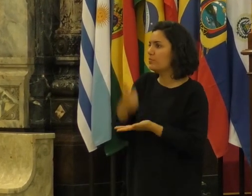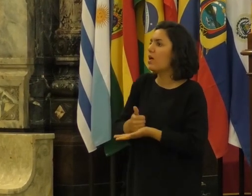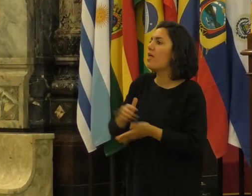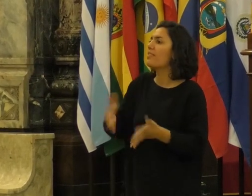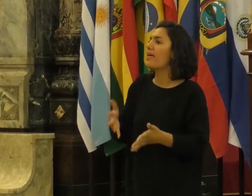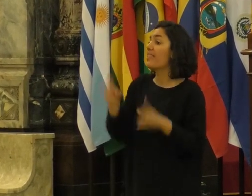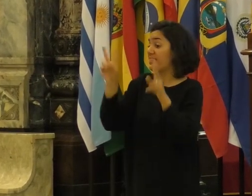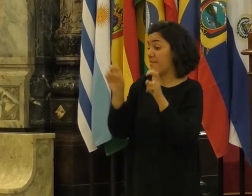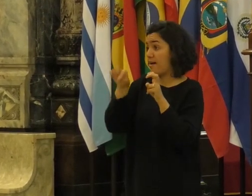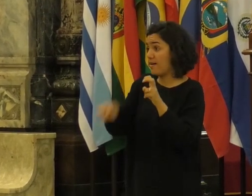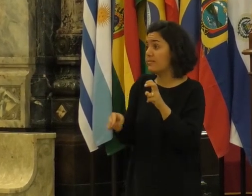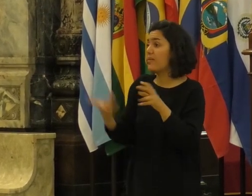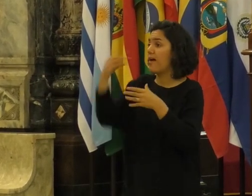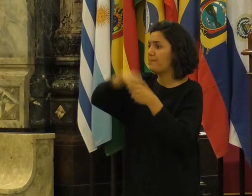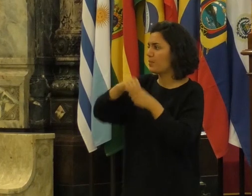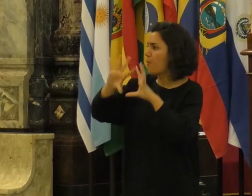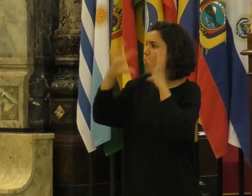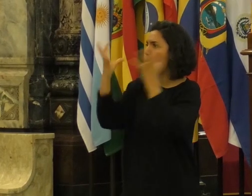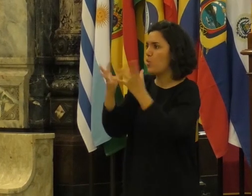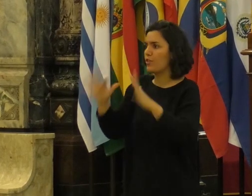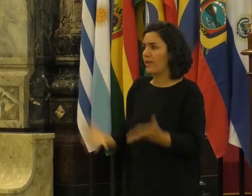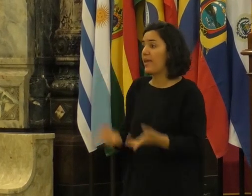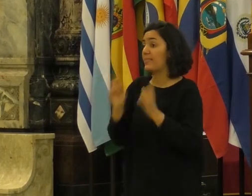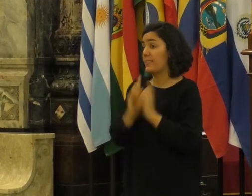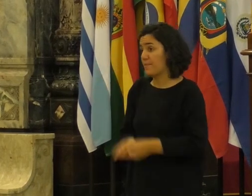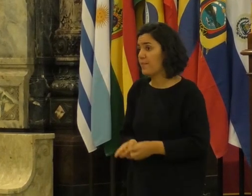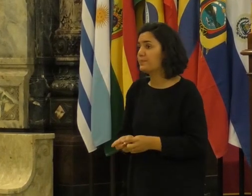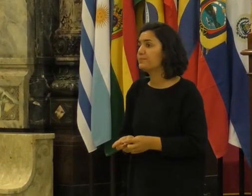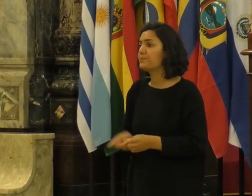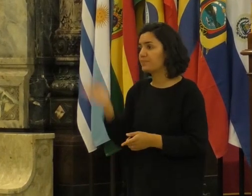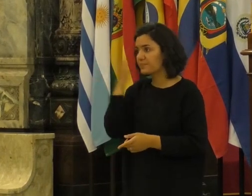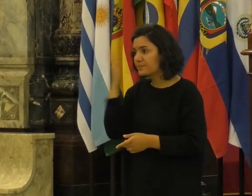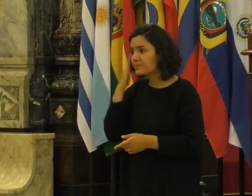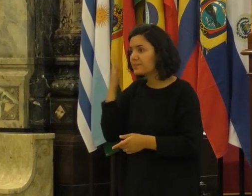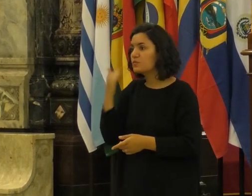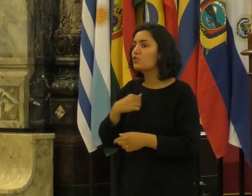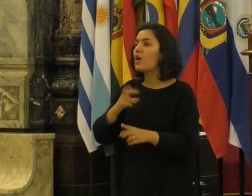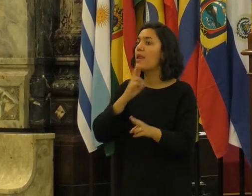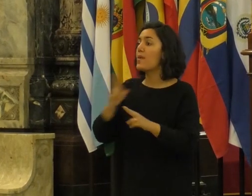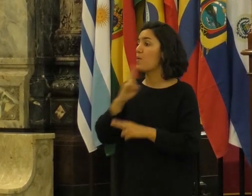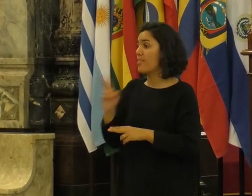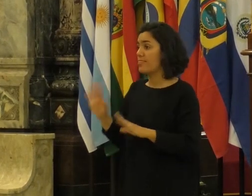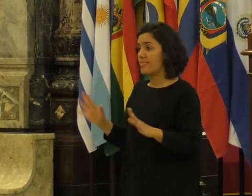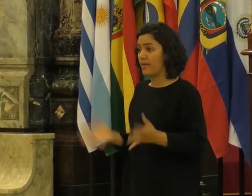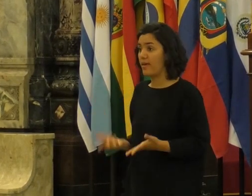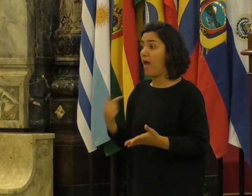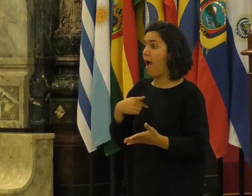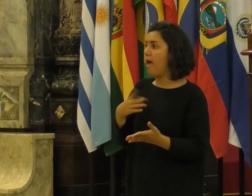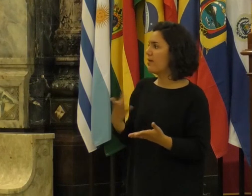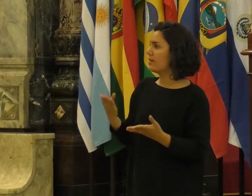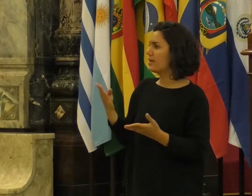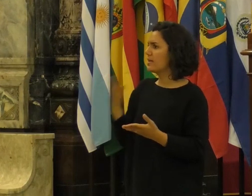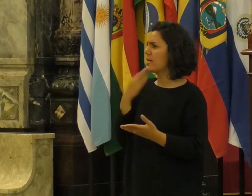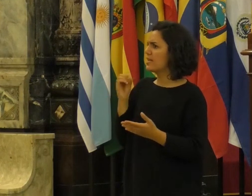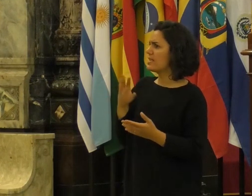tema se mueve en el mundo, saber en qué medida estamos respondiendo a las interpelaciones que puede haber desde la